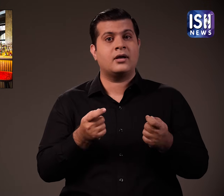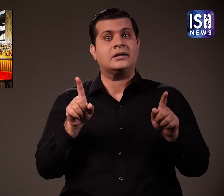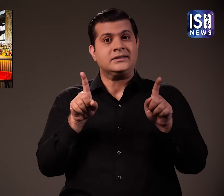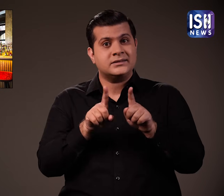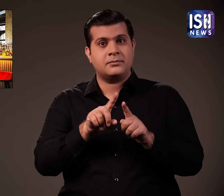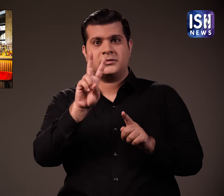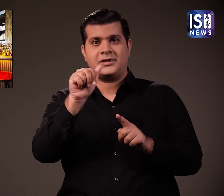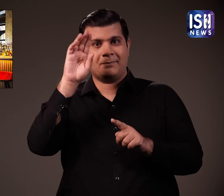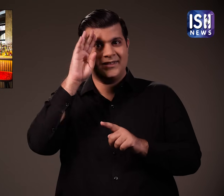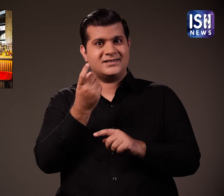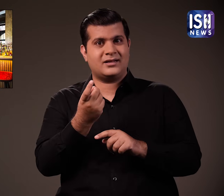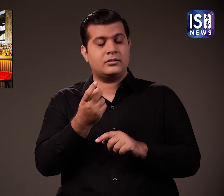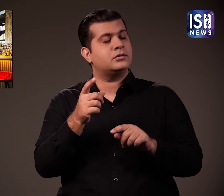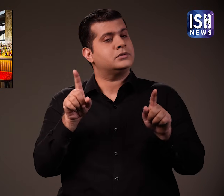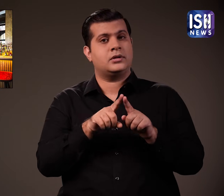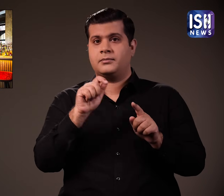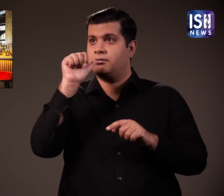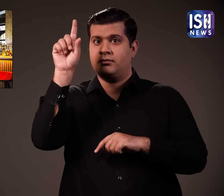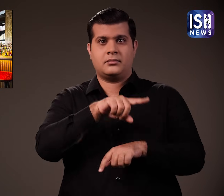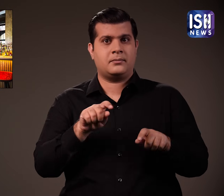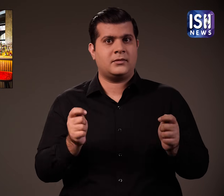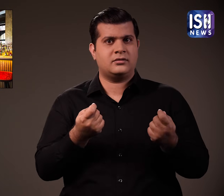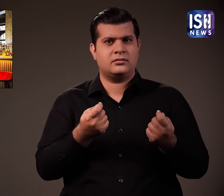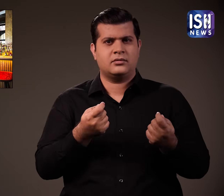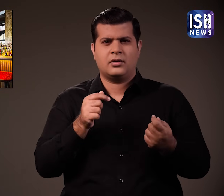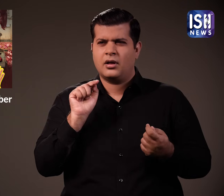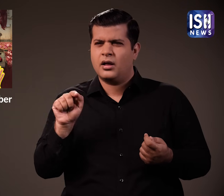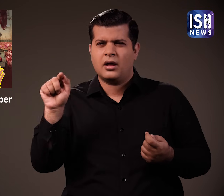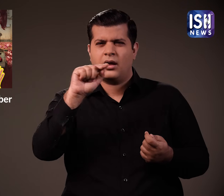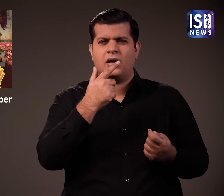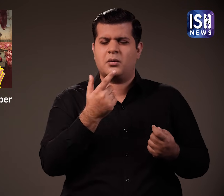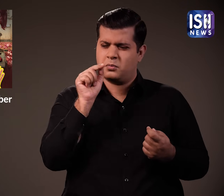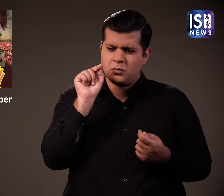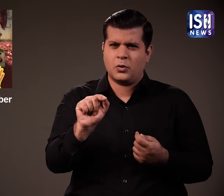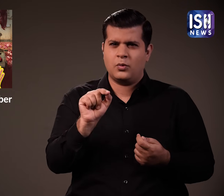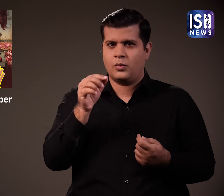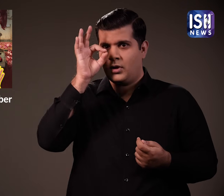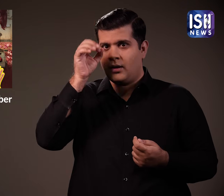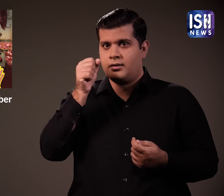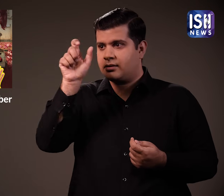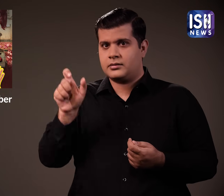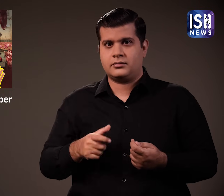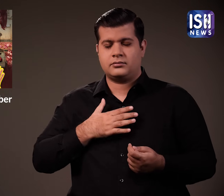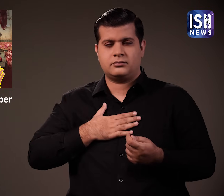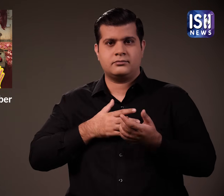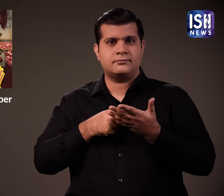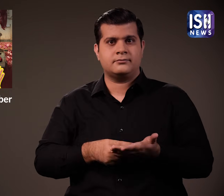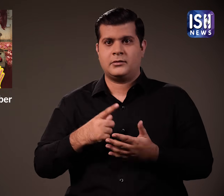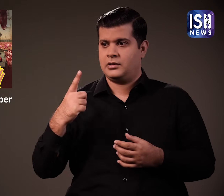यहां तक की 26 जन्वरी को भी ड्राइडे होता है यह हमारे नेतरुत्वकरता महाद्मा गांधी के परती सम्मान है जिनोंने